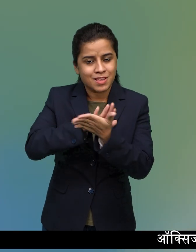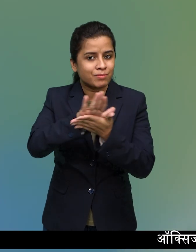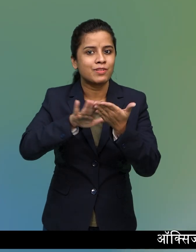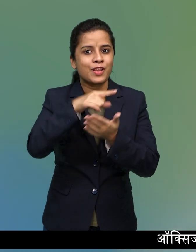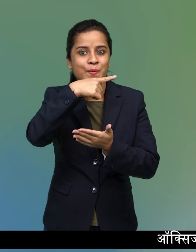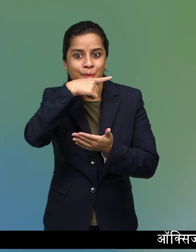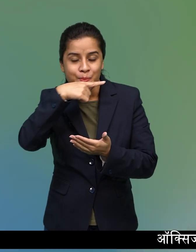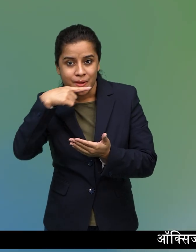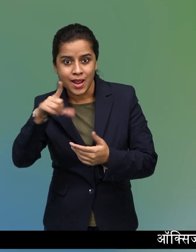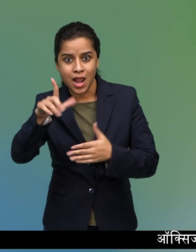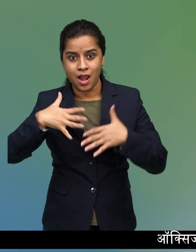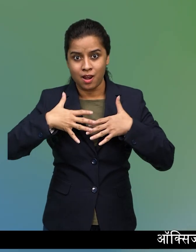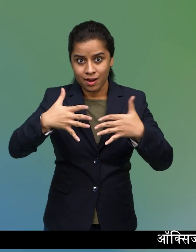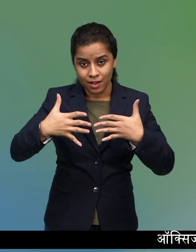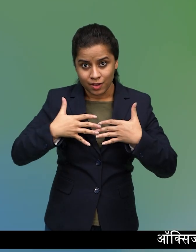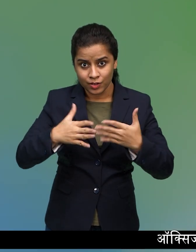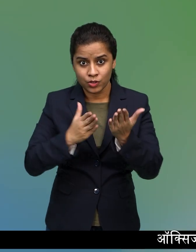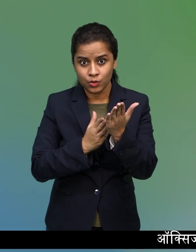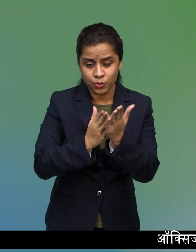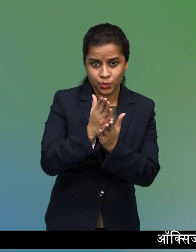ऑक्सिजन विरहित रक्त पुरवतात.